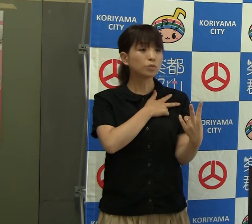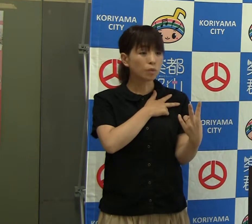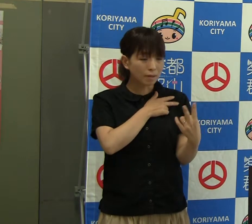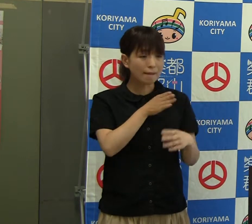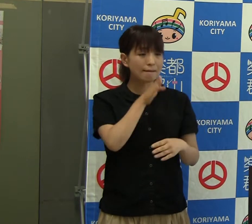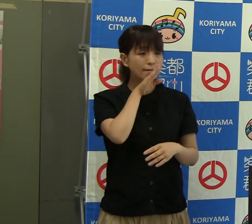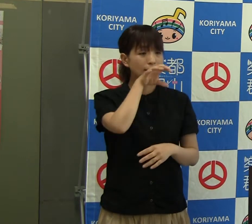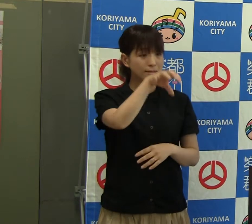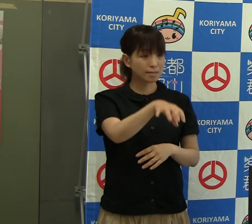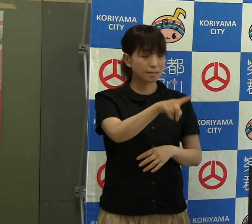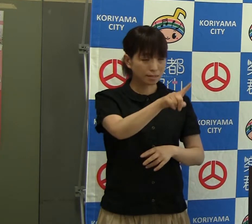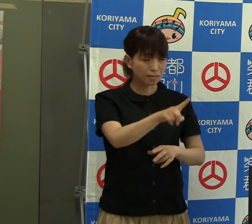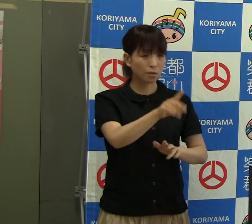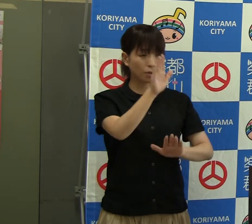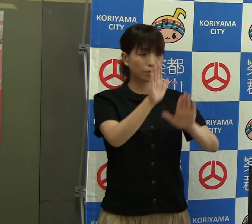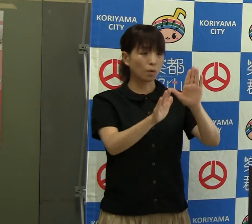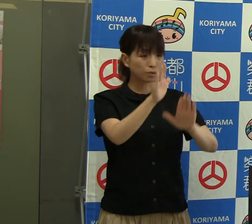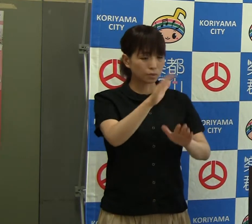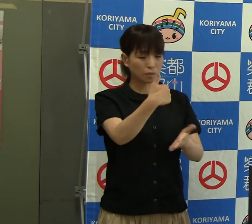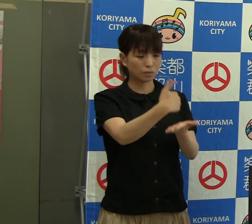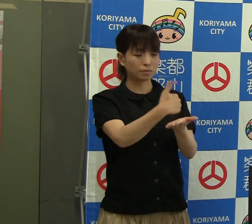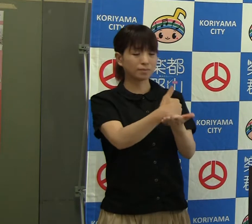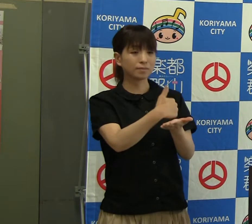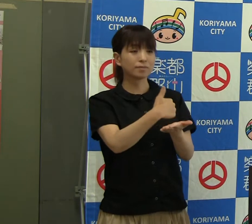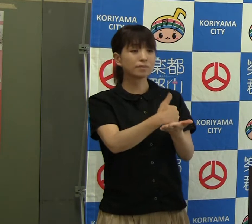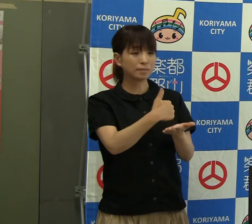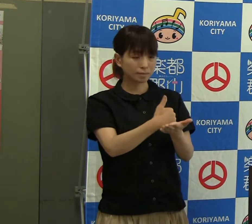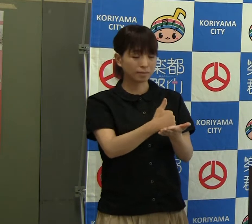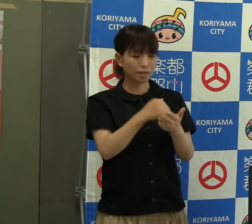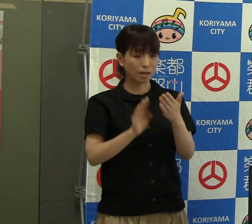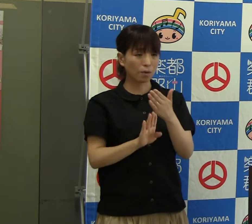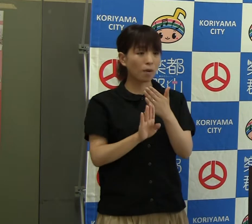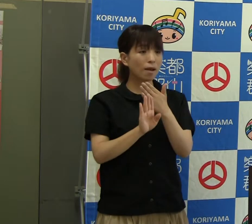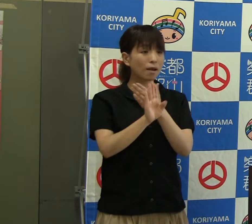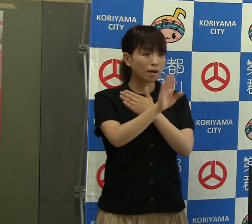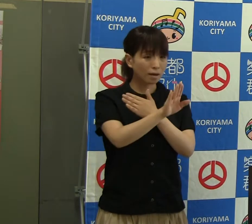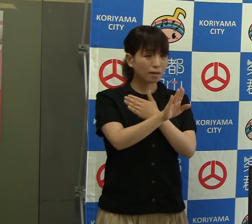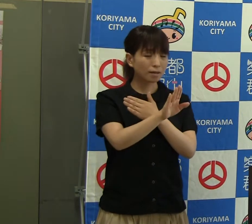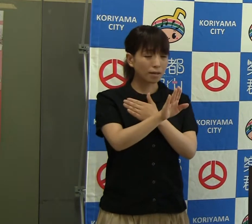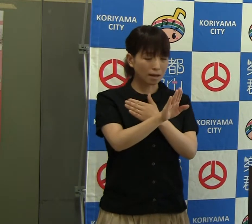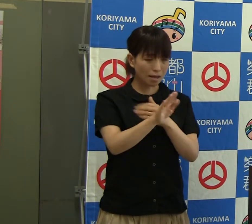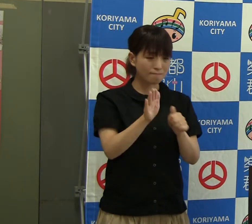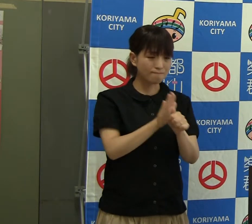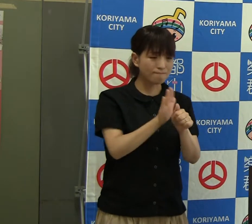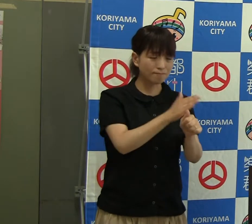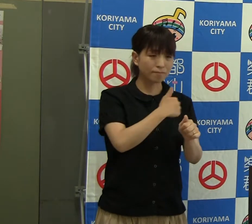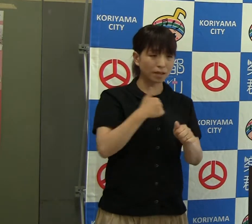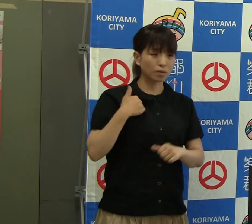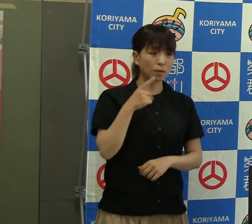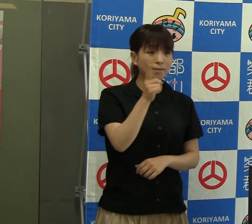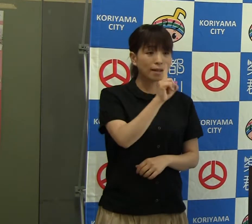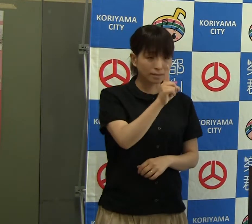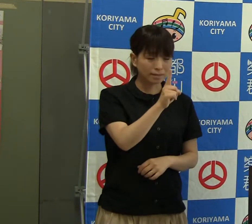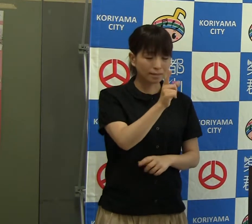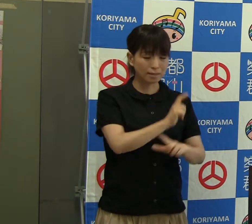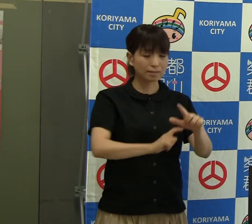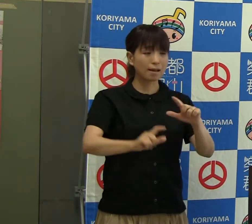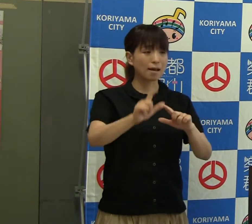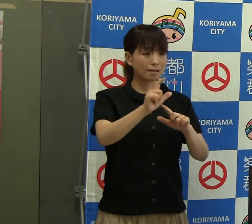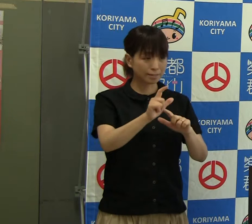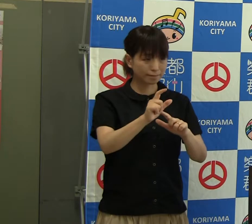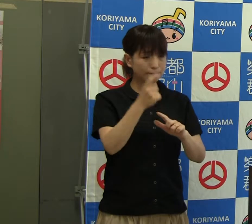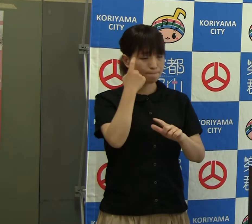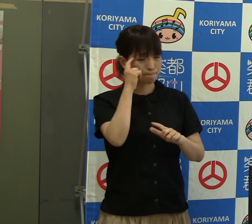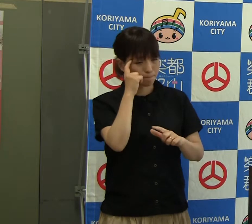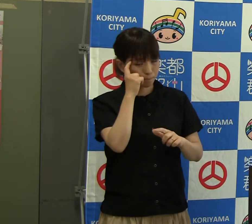を伺いまして、そして今後何を我々すべきか、さらなる検討